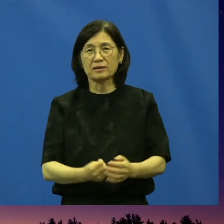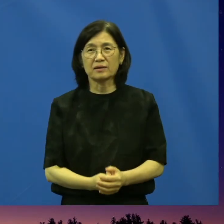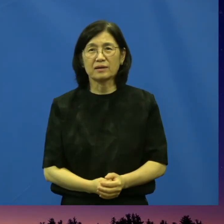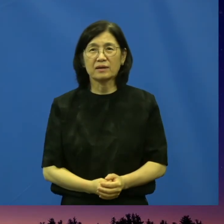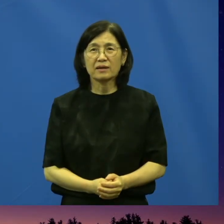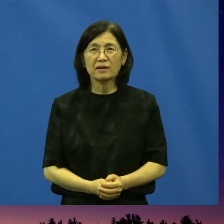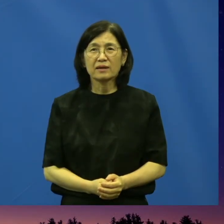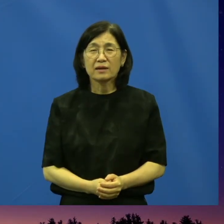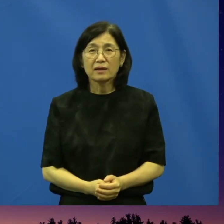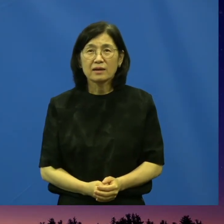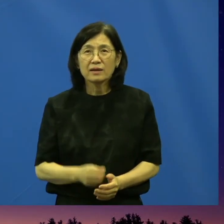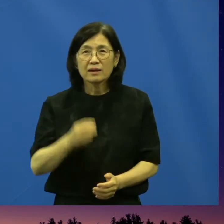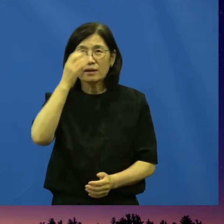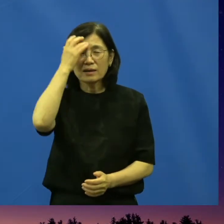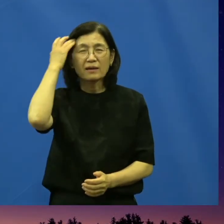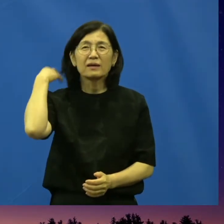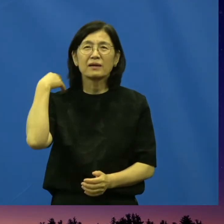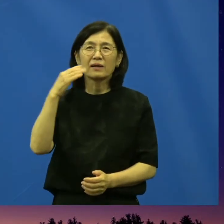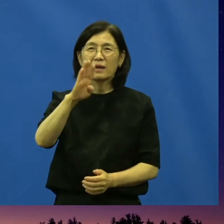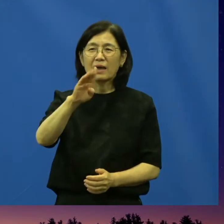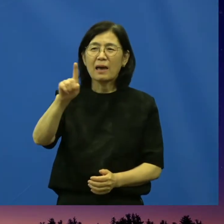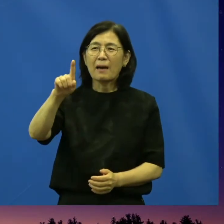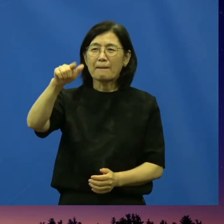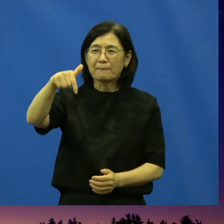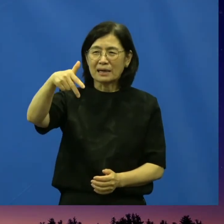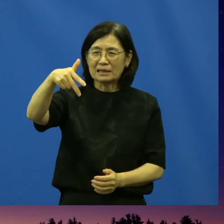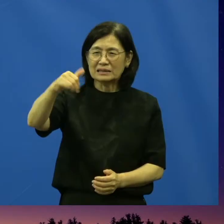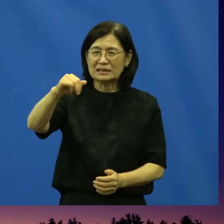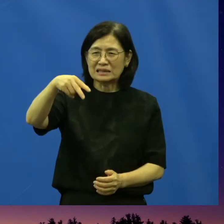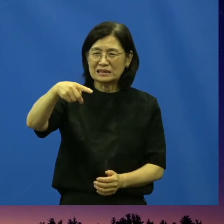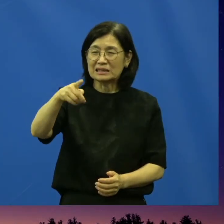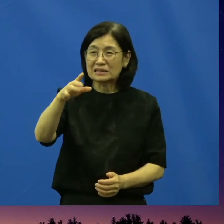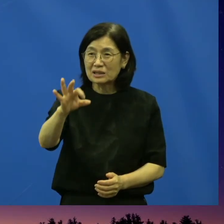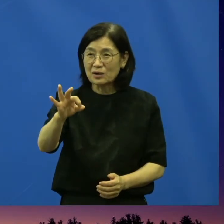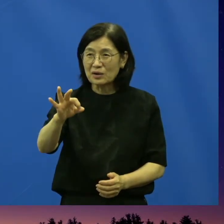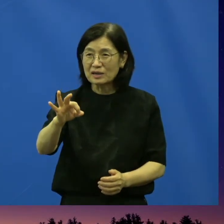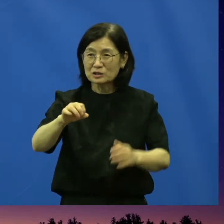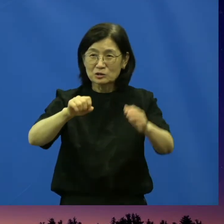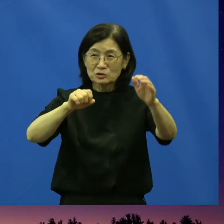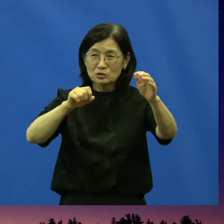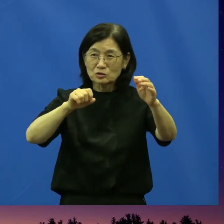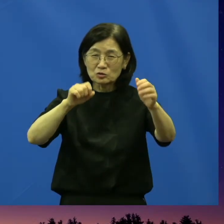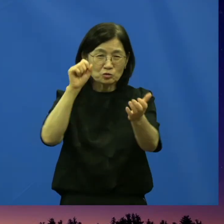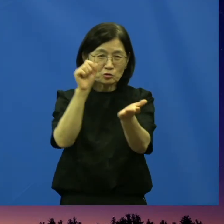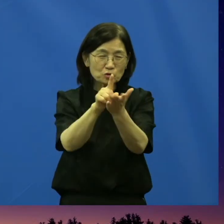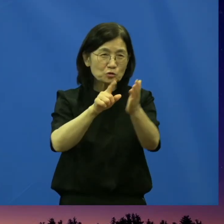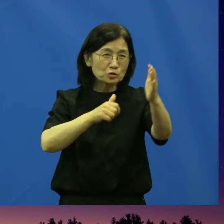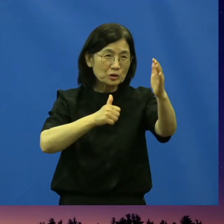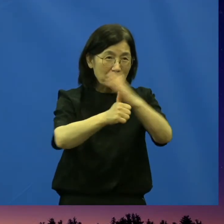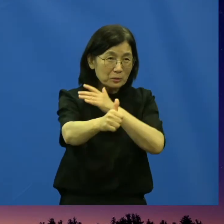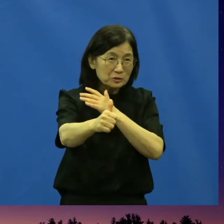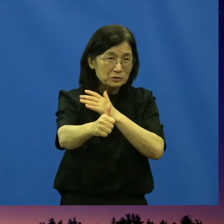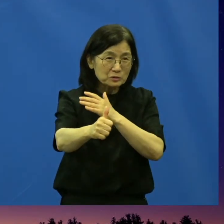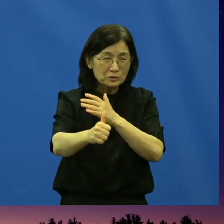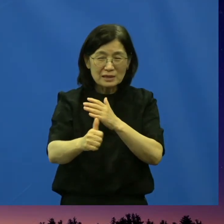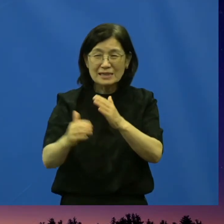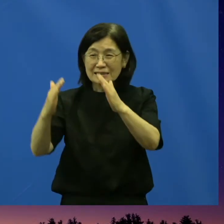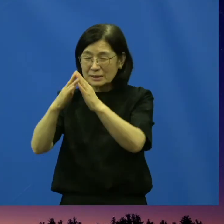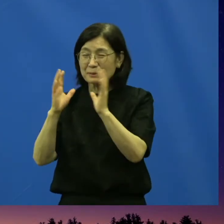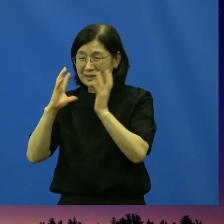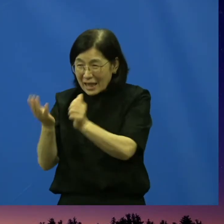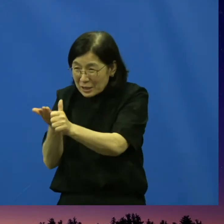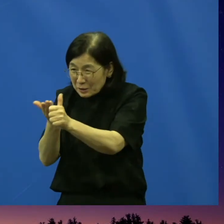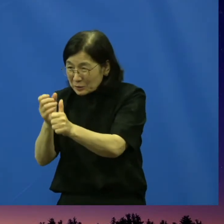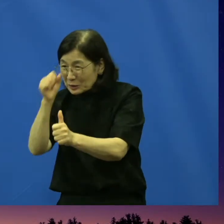게 나을까 축구하는 게 나을까? 축구하는 게 훨씬 낫대요. 죽도록 뛰는 게 낫대요. 애 집에서 보는 거 못 한대요.